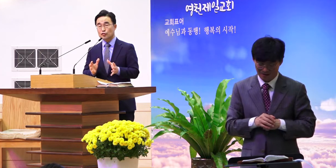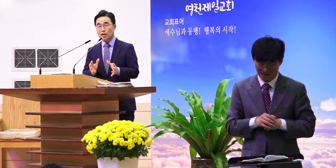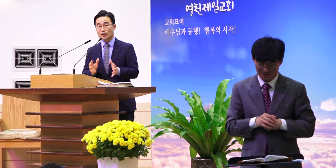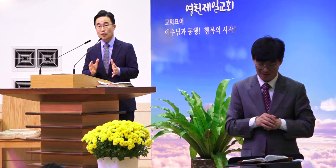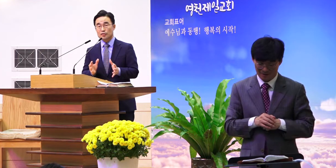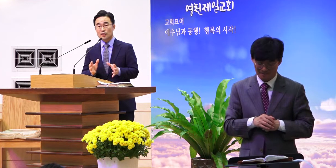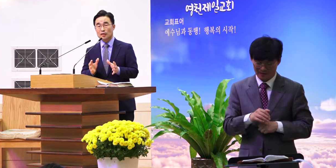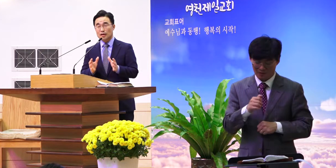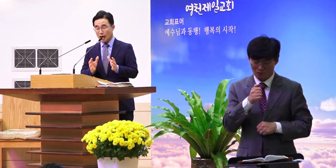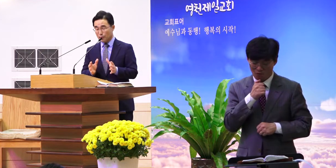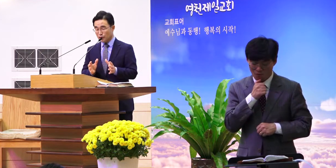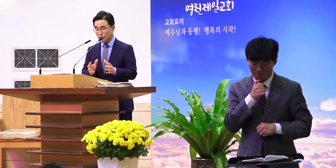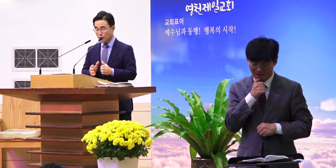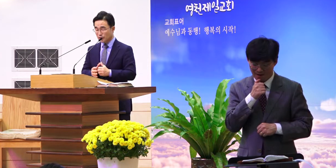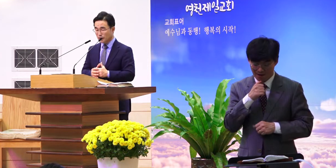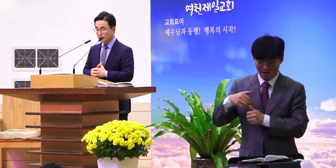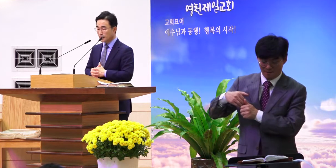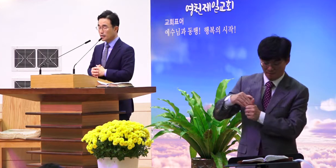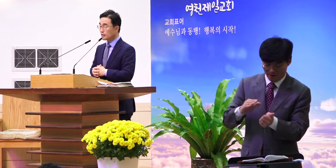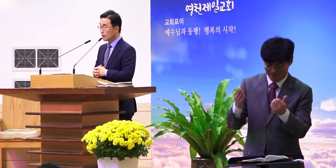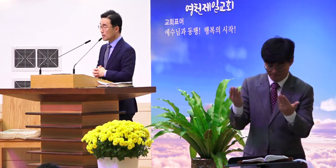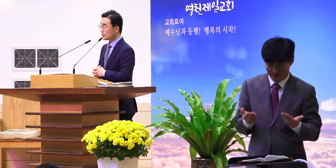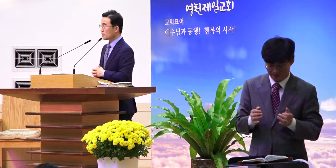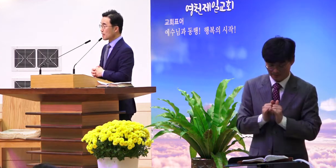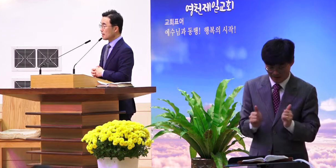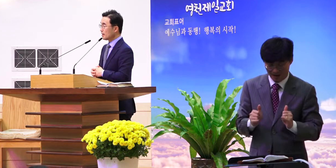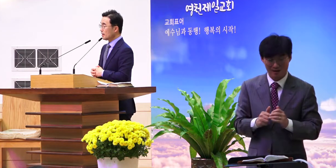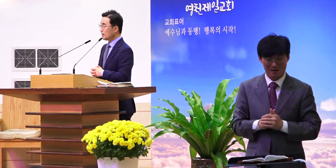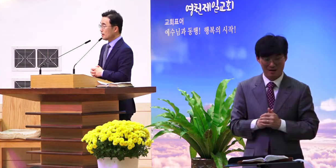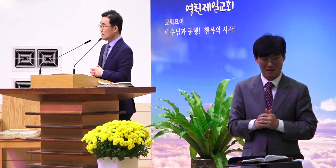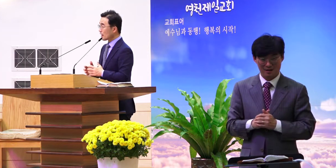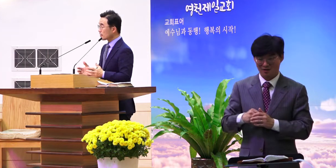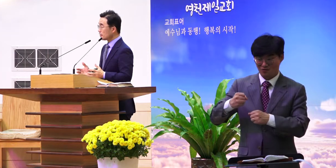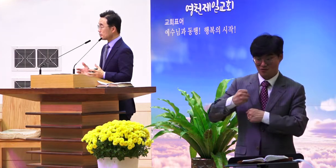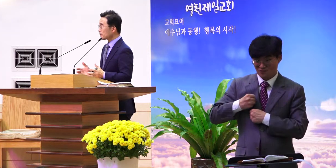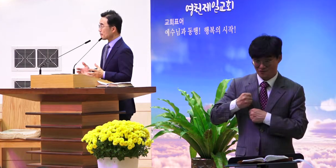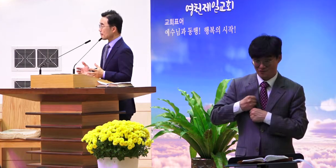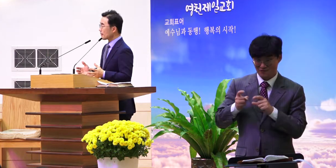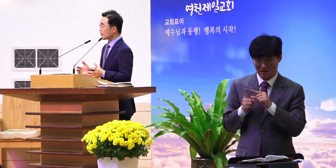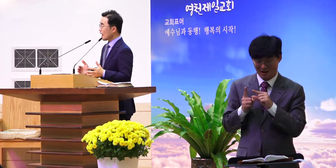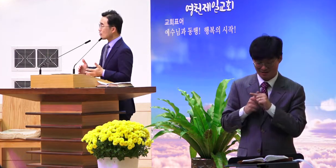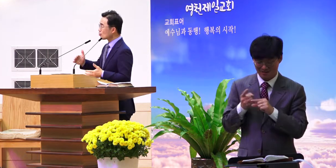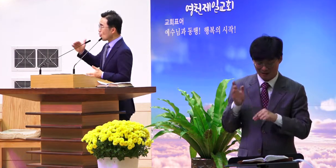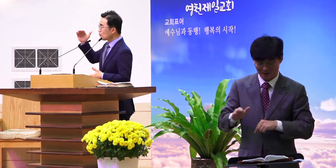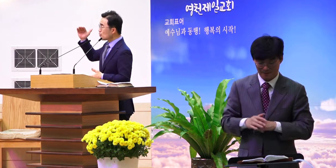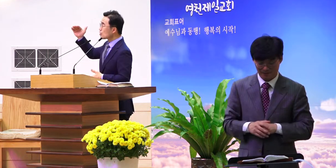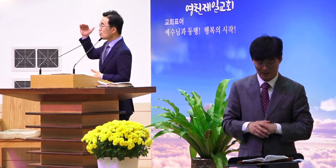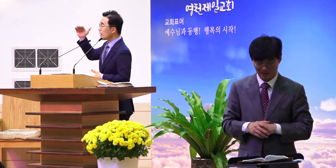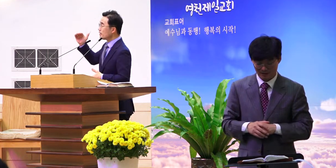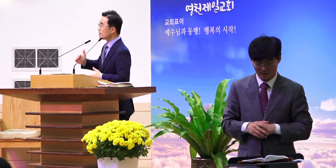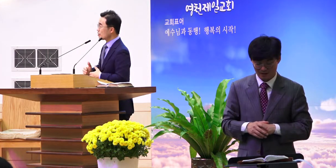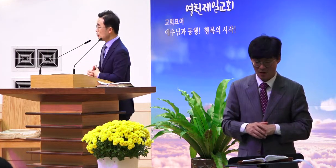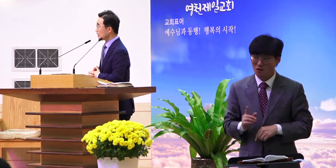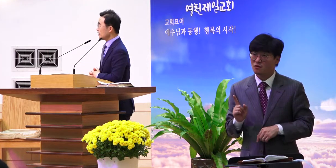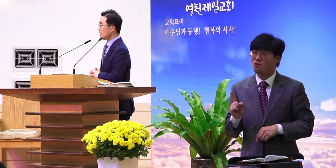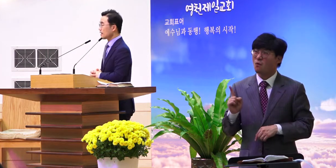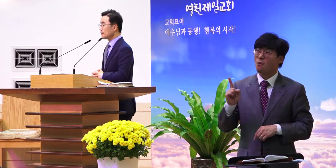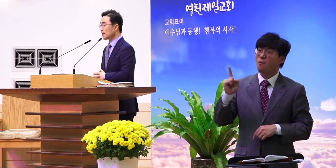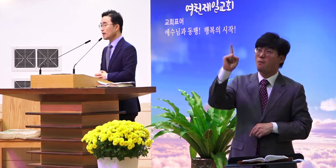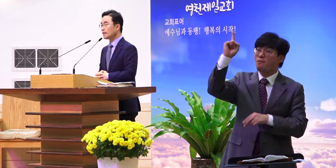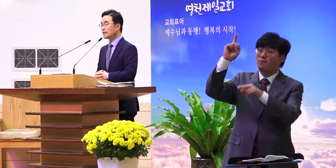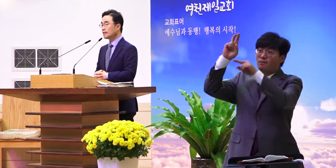않으시고 군사 용어로서 아포스톨로스를 사용하셨습니다. 이 단어는 아주 높은 지위에 있는